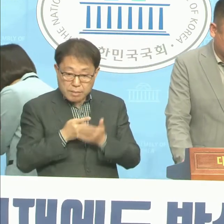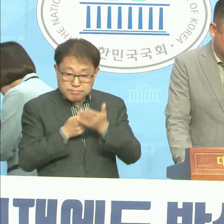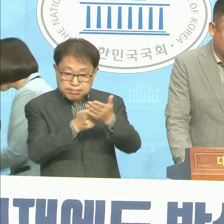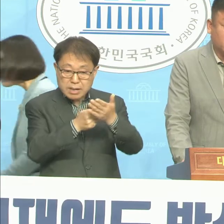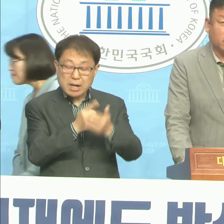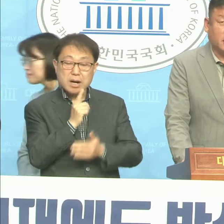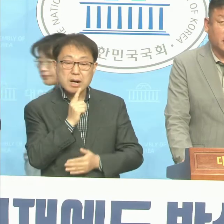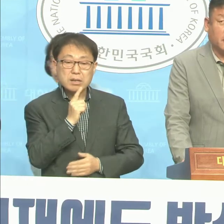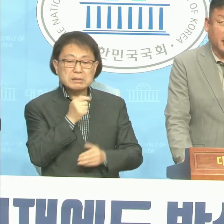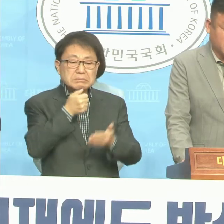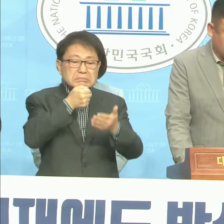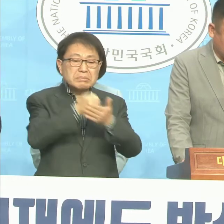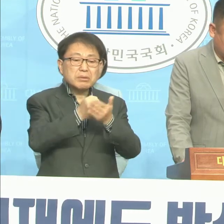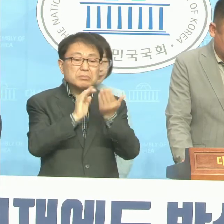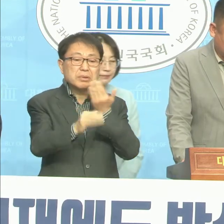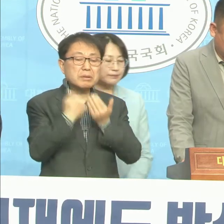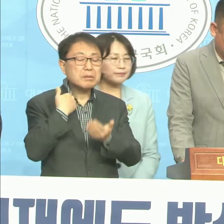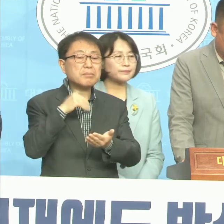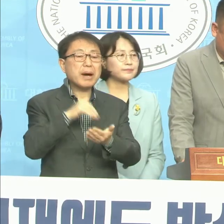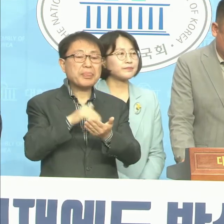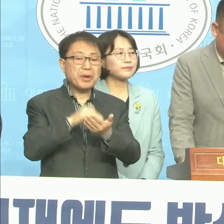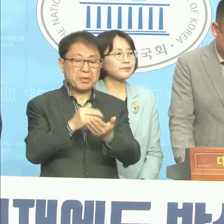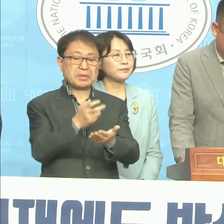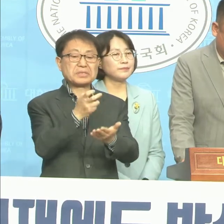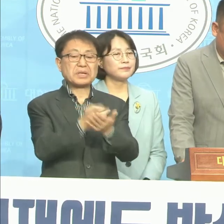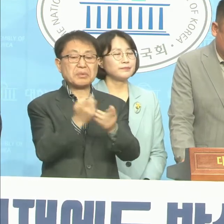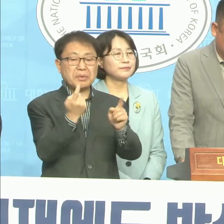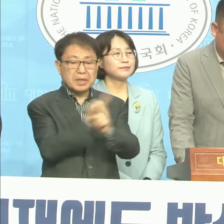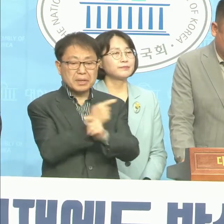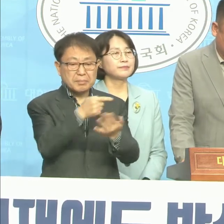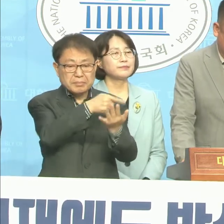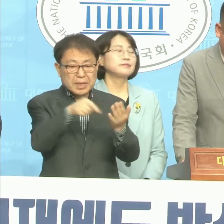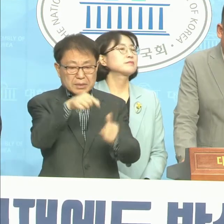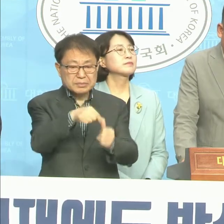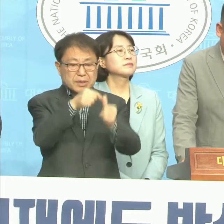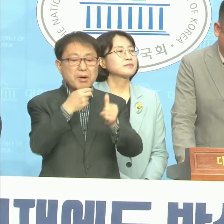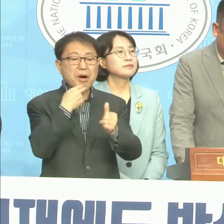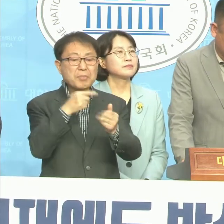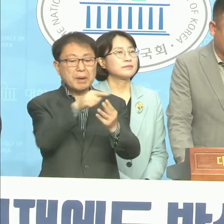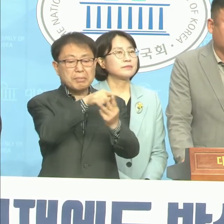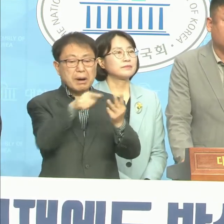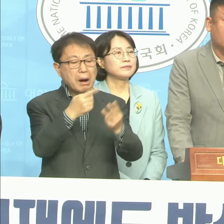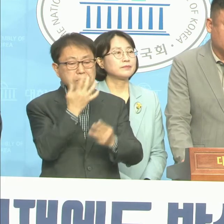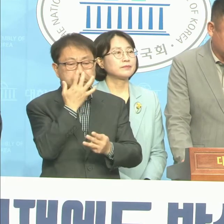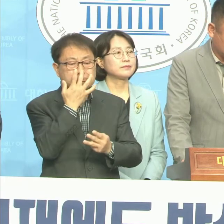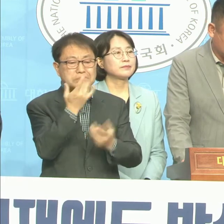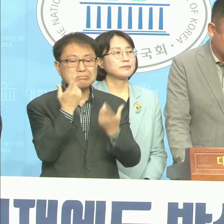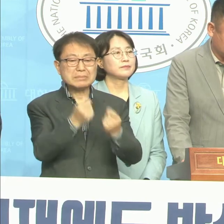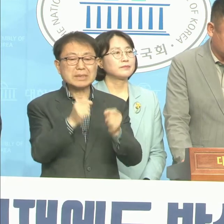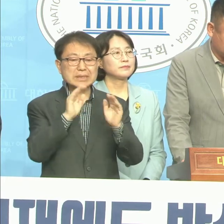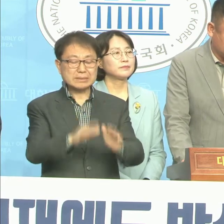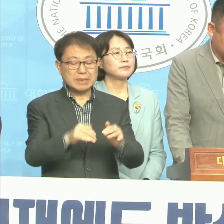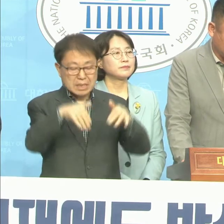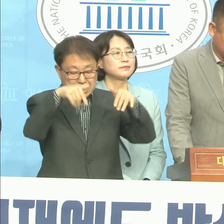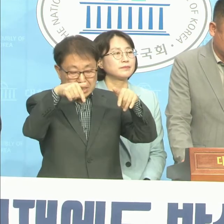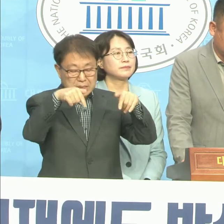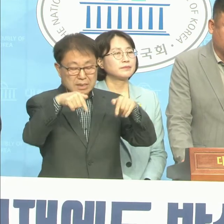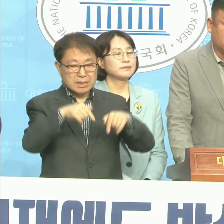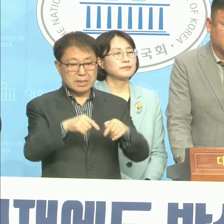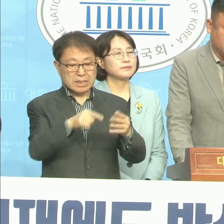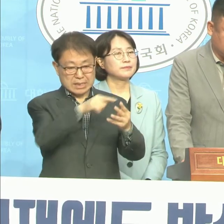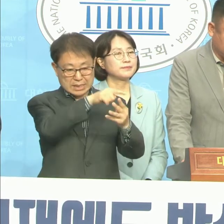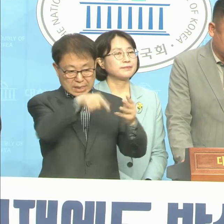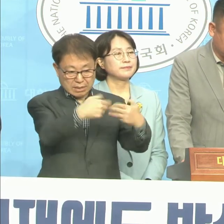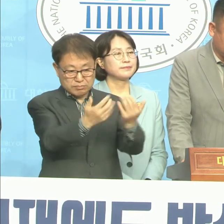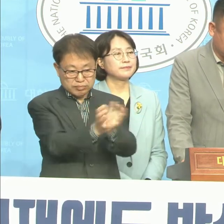결정이 후 반성과 제도개선 피해구제 없는 3부 대책으로 일갈이 오다 햄 역사 지원 조직을 세계 부서